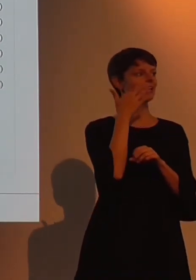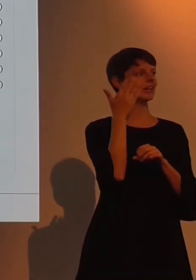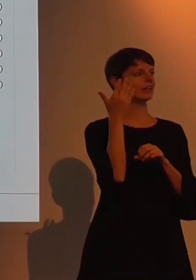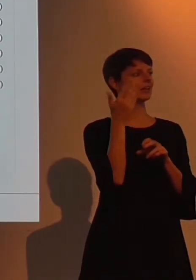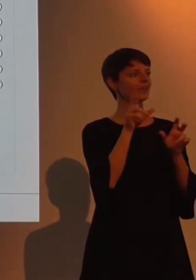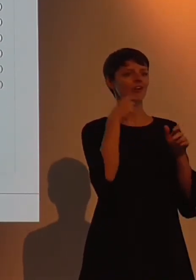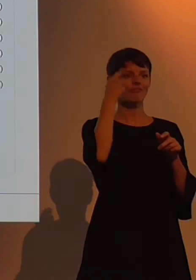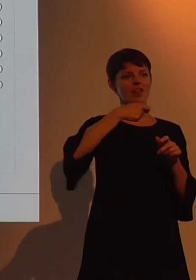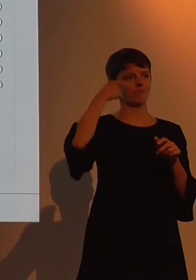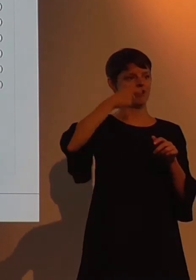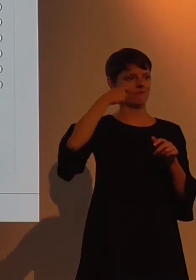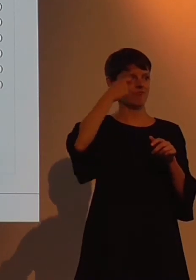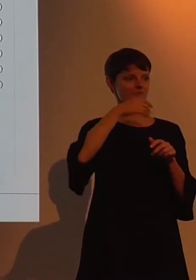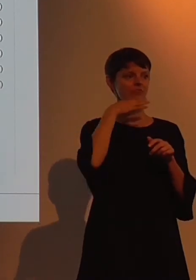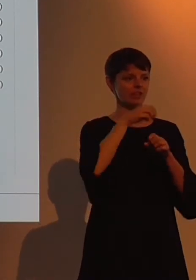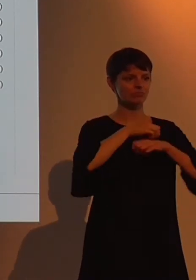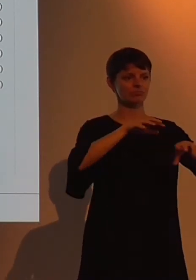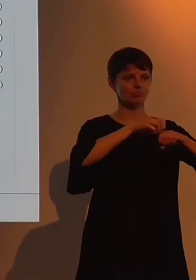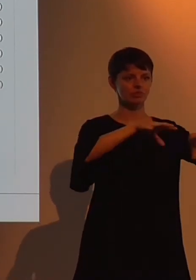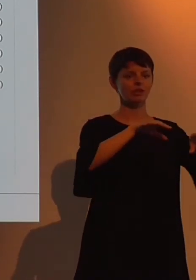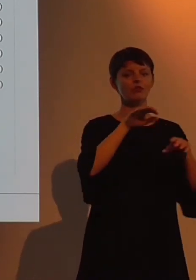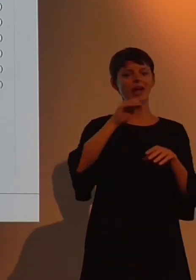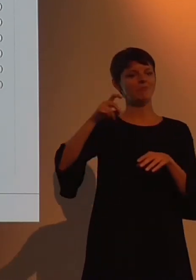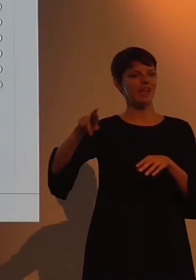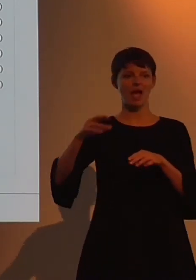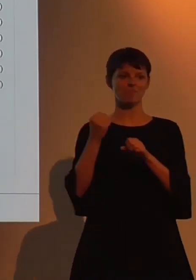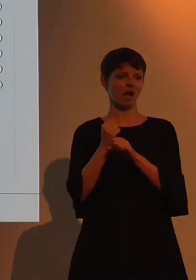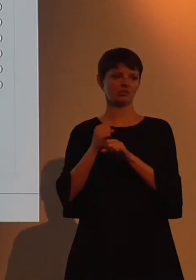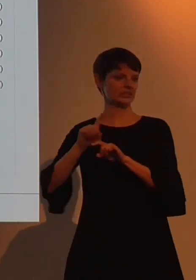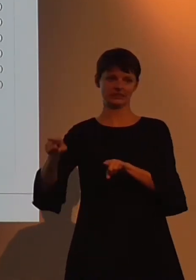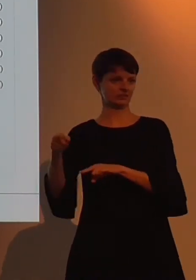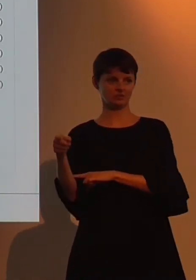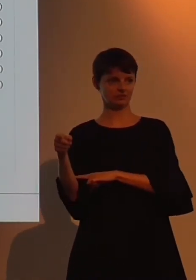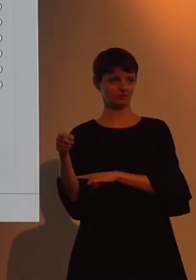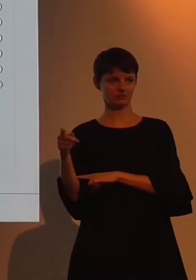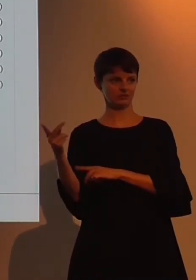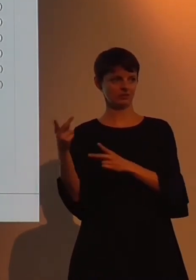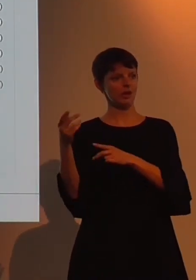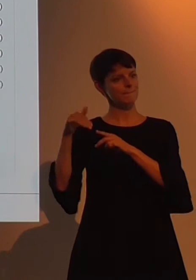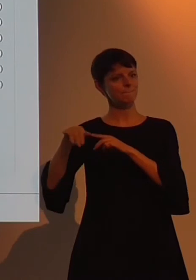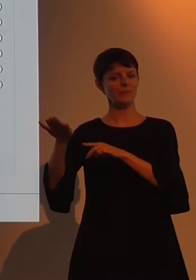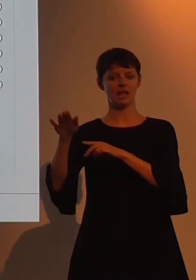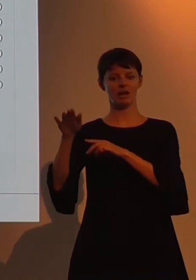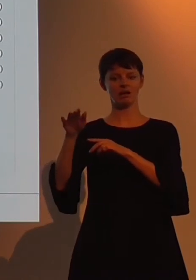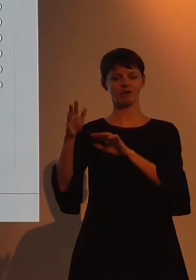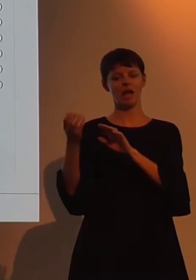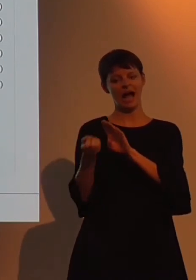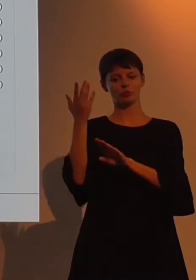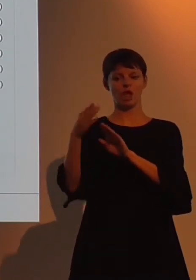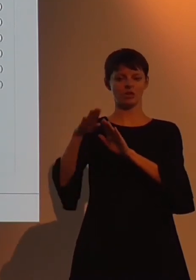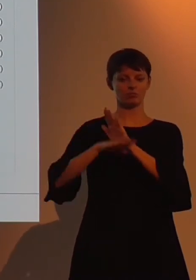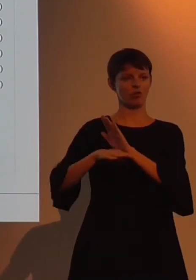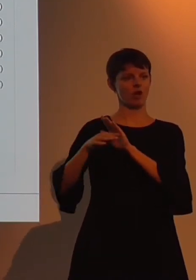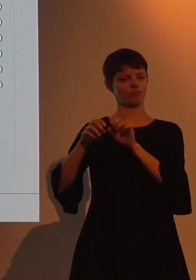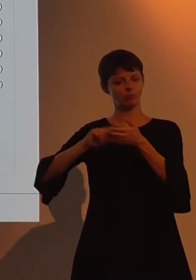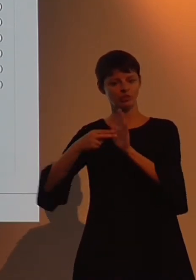Jahr für einen Sprung von 2015 bis 2016 eine Steigerung von 200% der Untertitel 7 Inhalte auf unseren